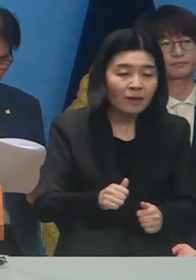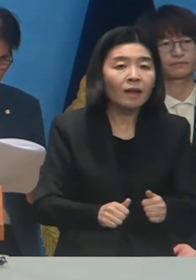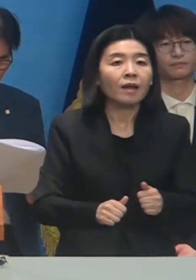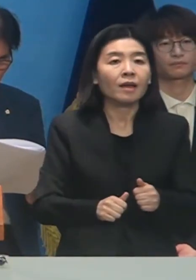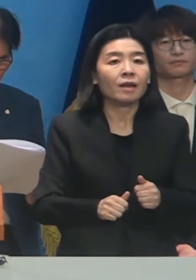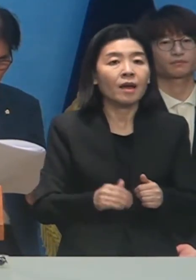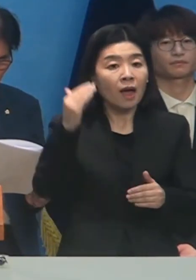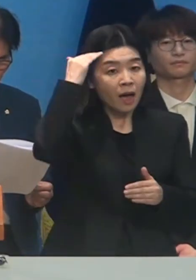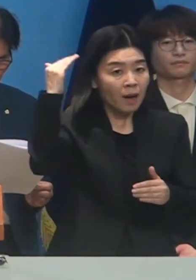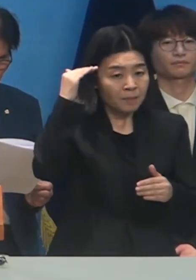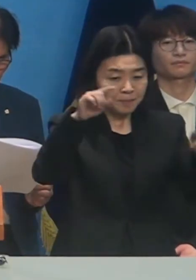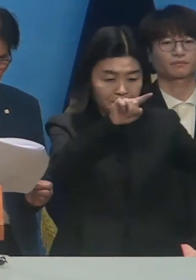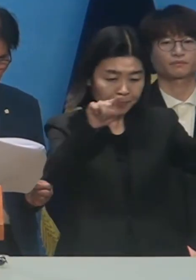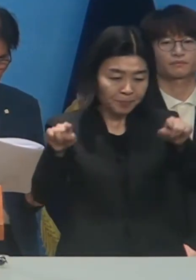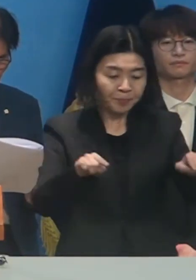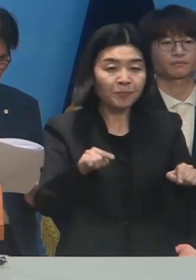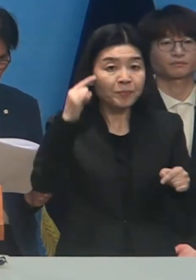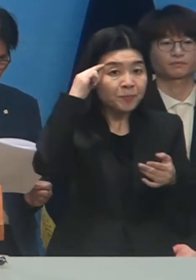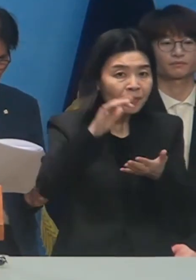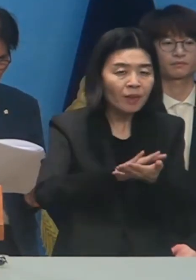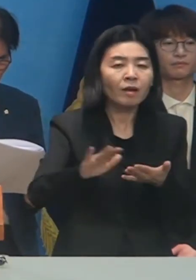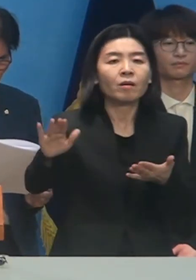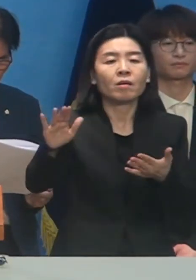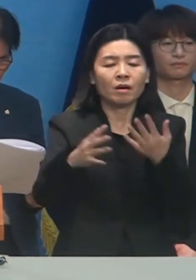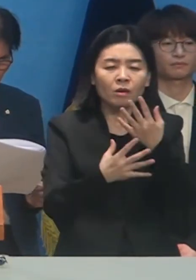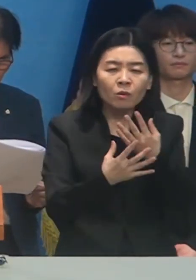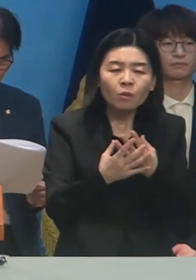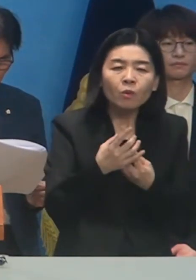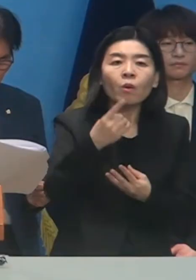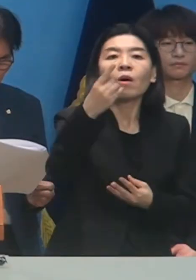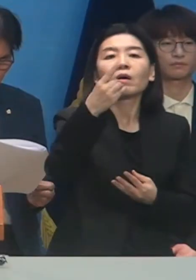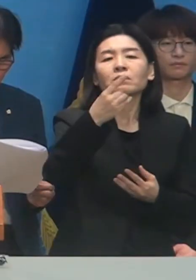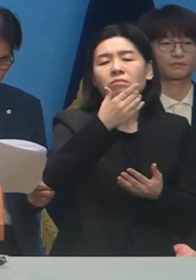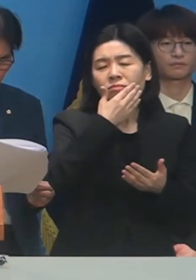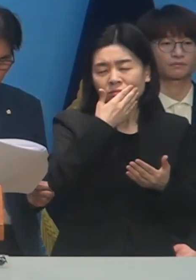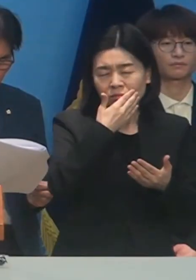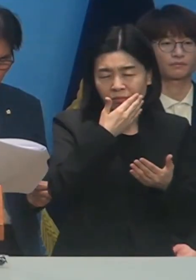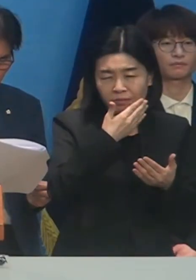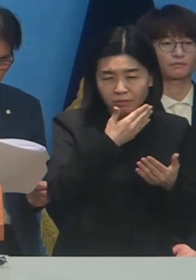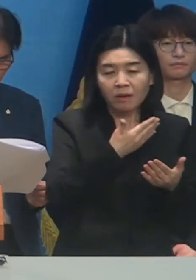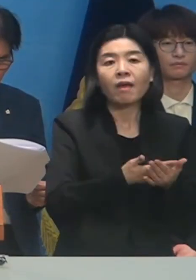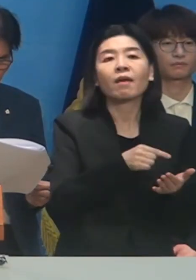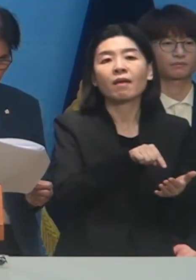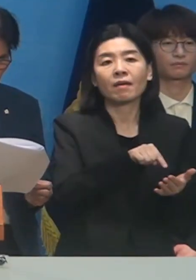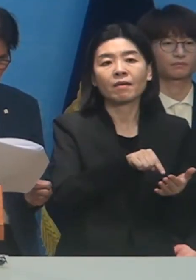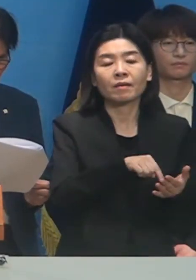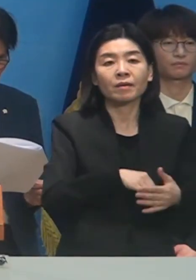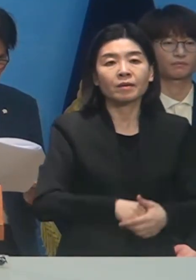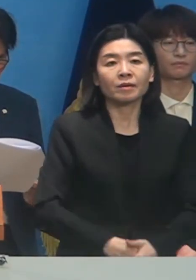한반도 평화와 통일은 결코 경시할 수 없는 매우 중대한 과업입니다.